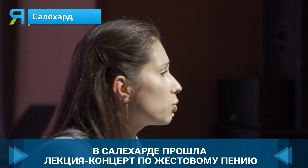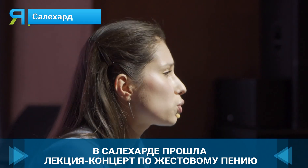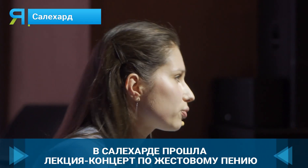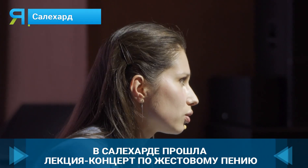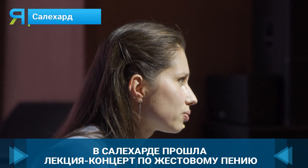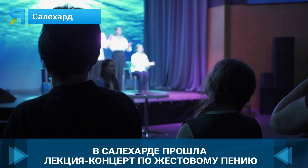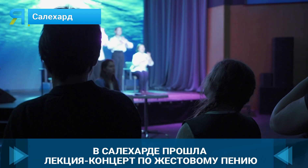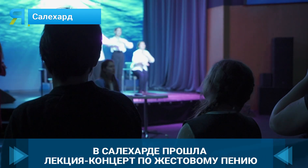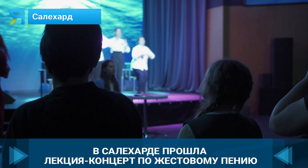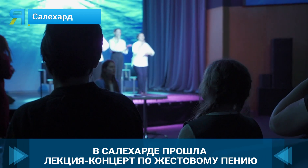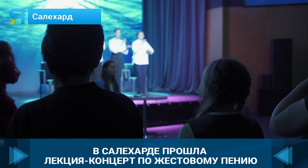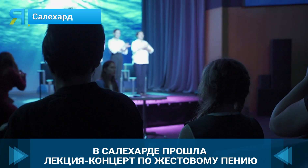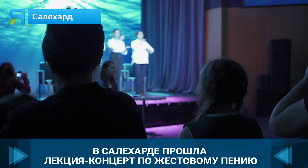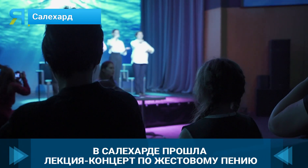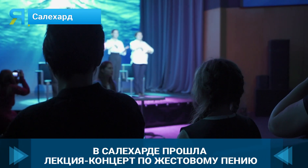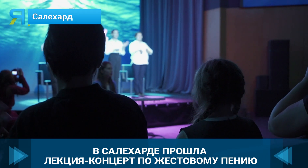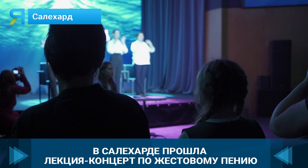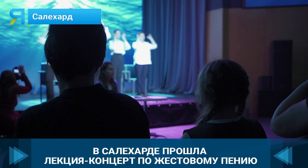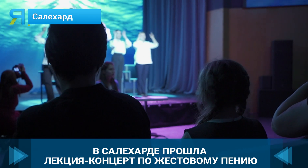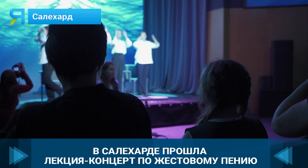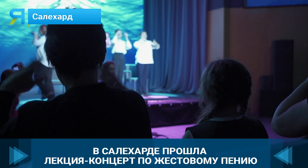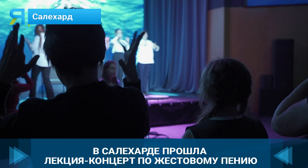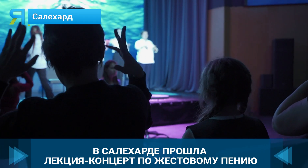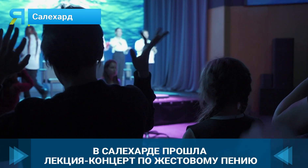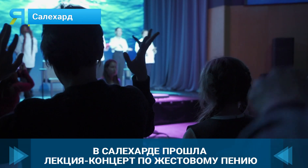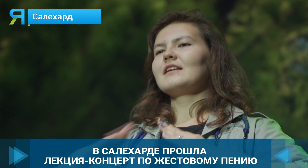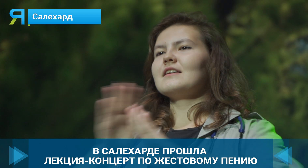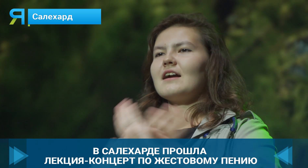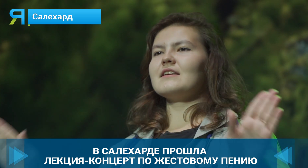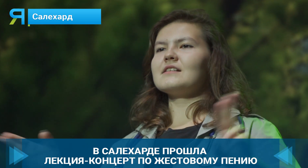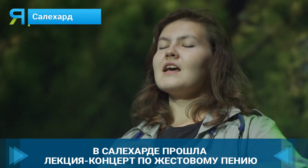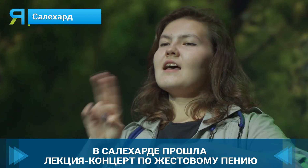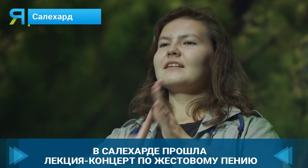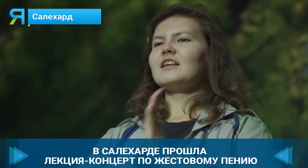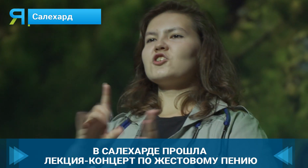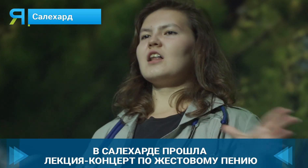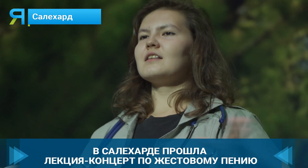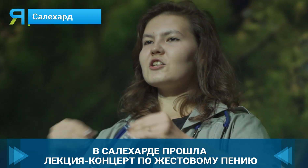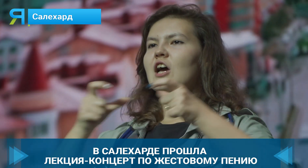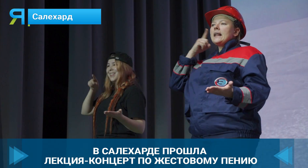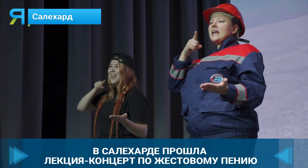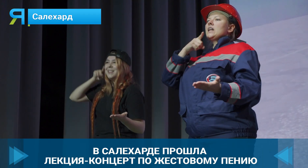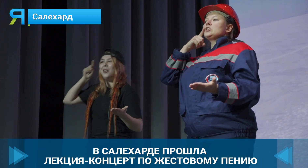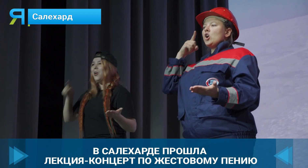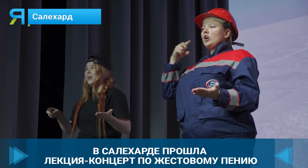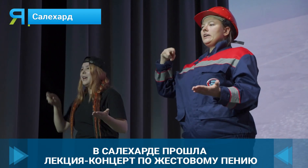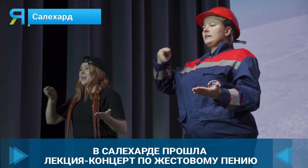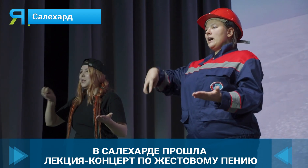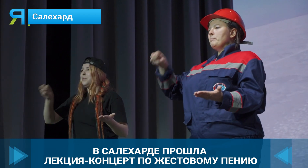все равно? У тех, кто увлечен жестовым пением, в окружной столице есть даже свои последователи в Ноябрьске и Таркасале. Мечтают как-нибудь спеть